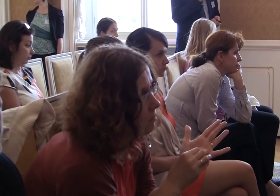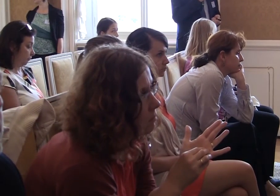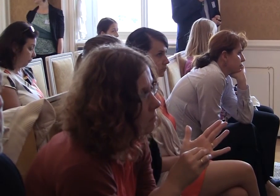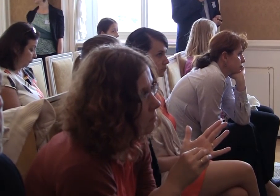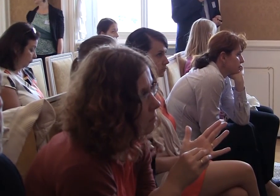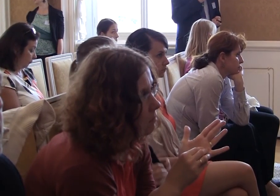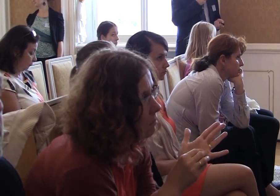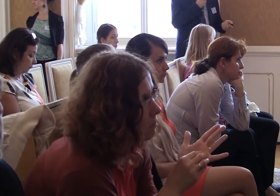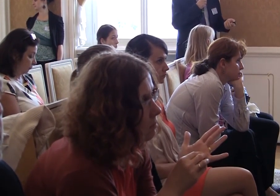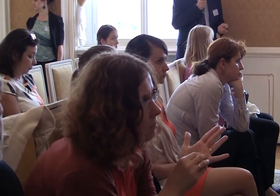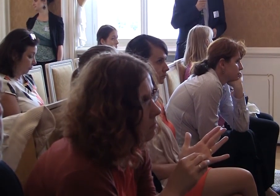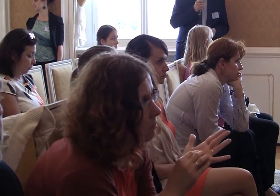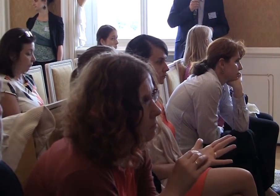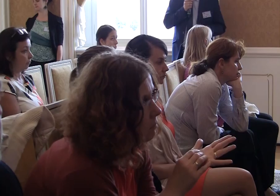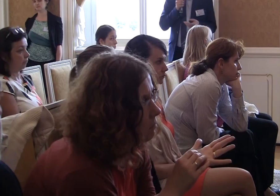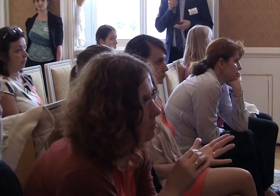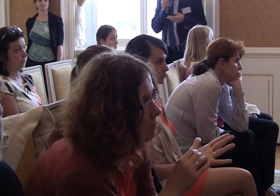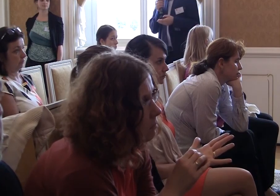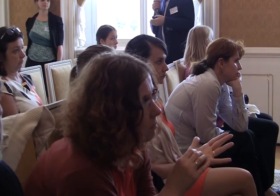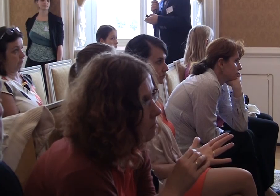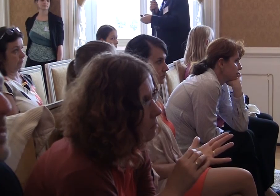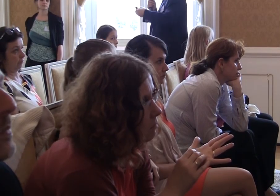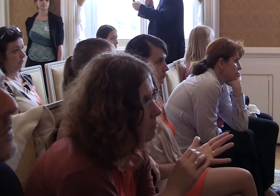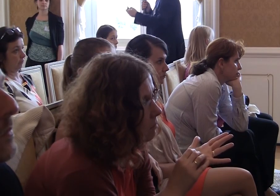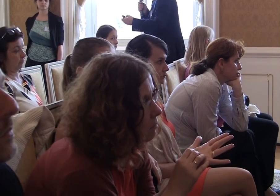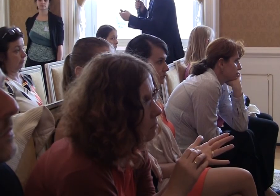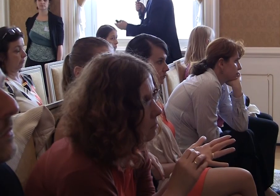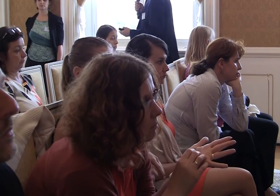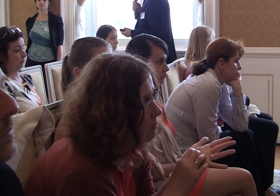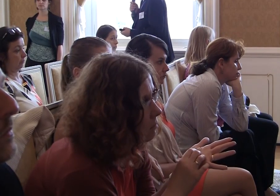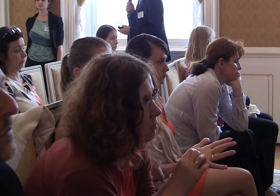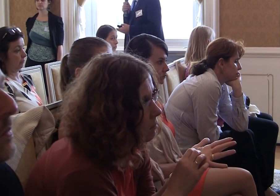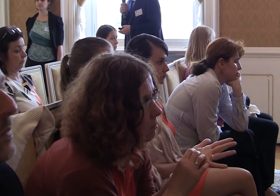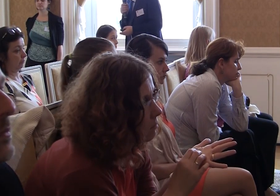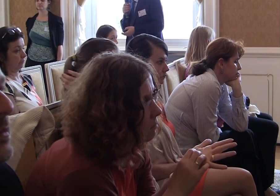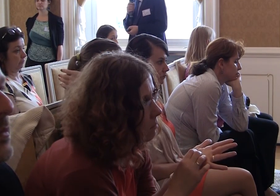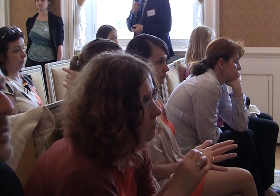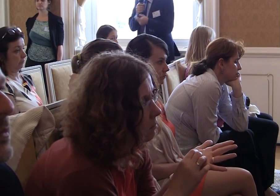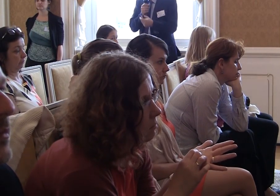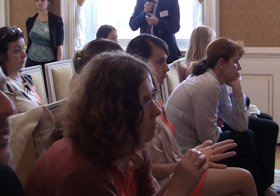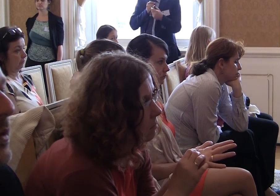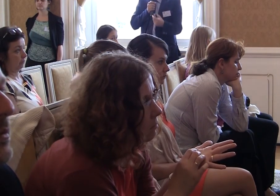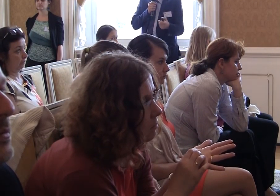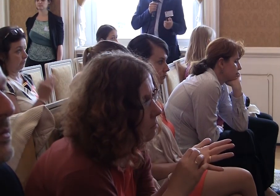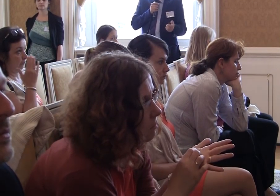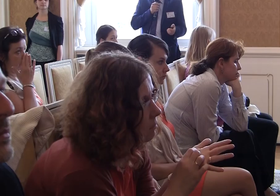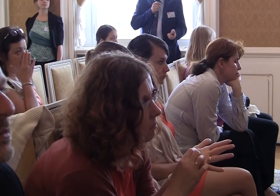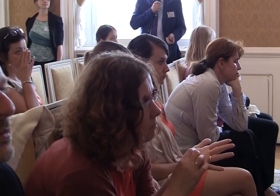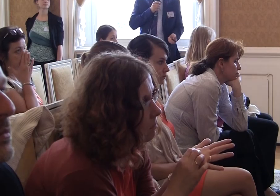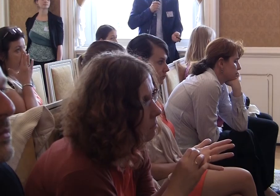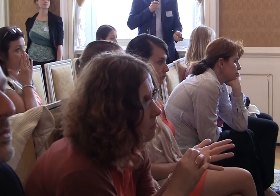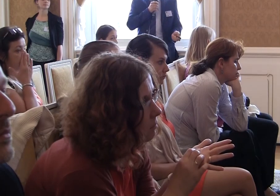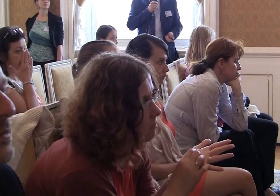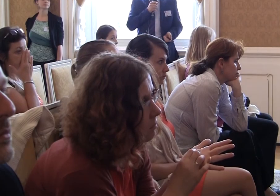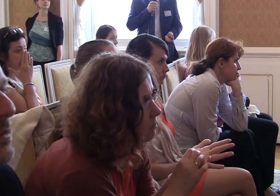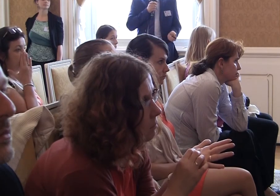šance toho, že ta učitelka může být šafářem na tom svém území a poli. Ale tu pouze za to předpokladu, jak